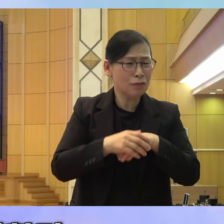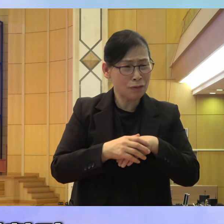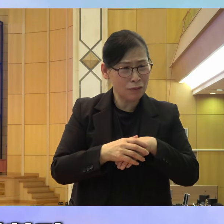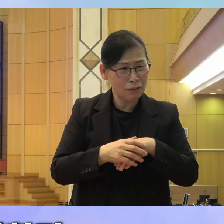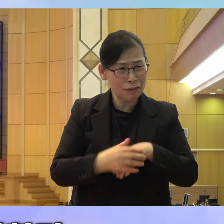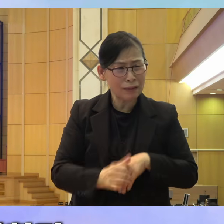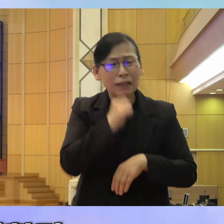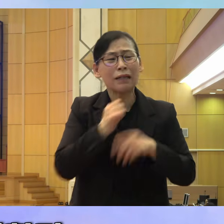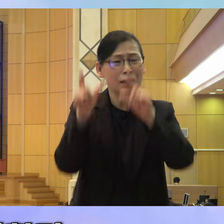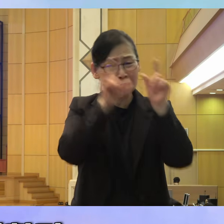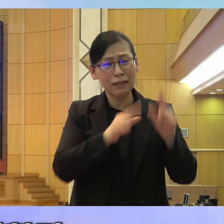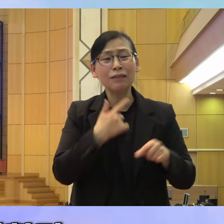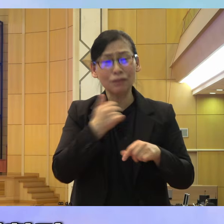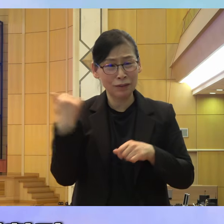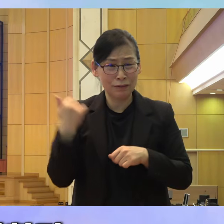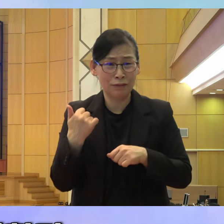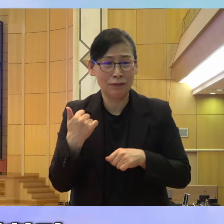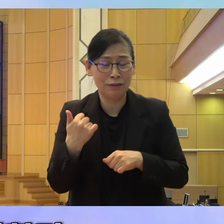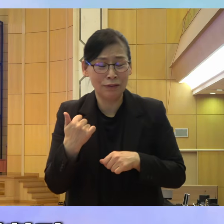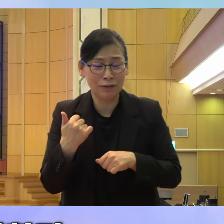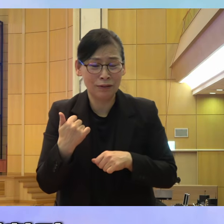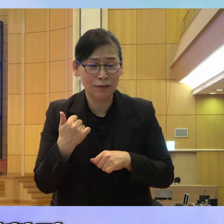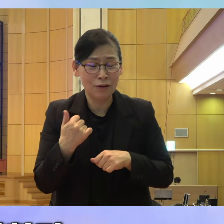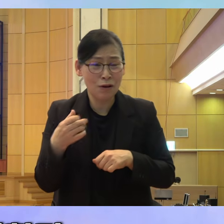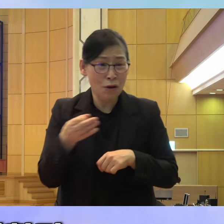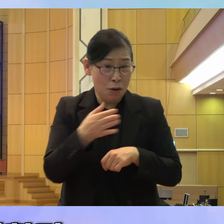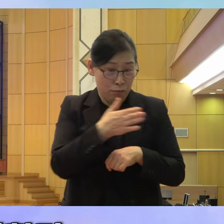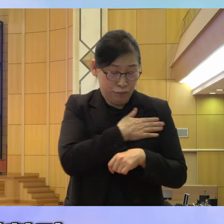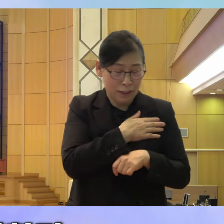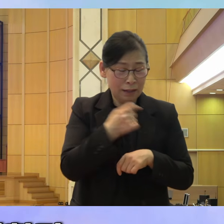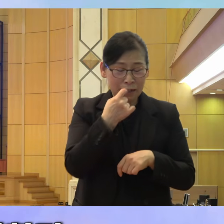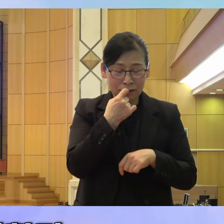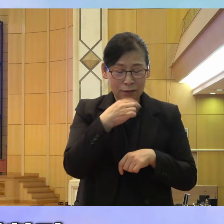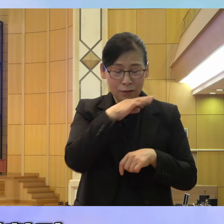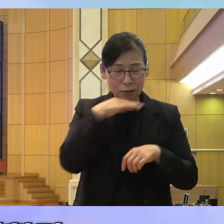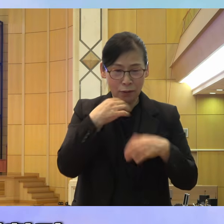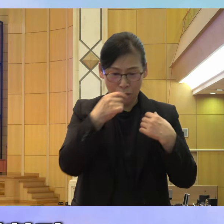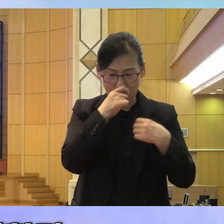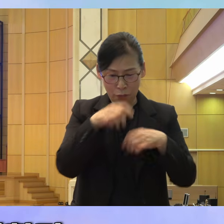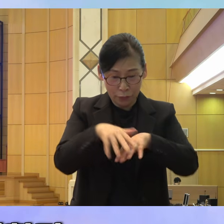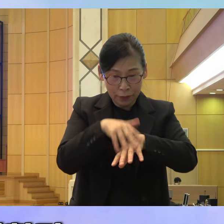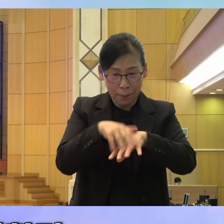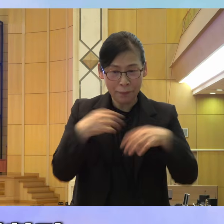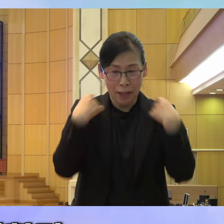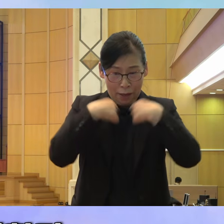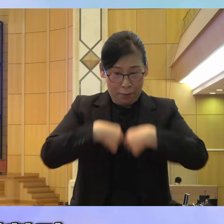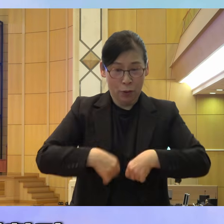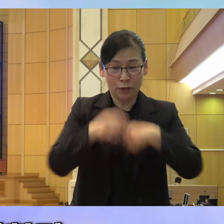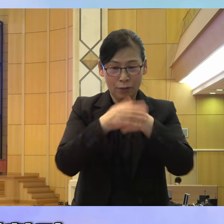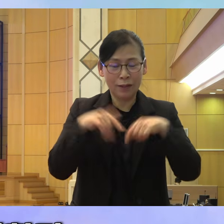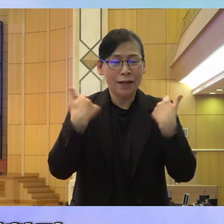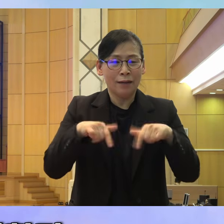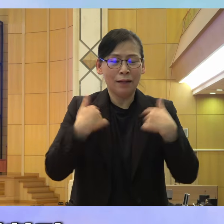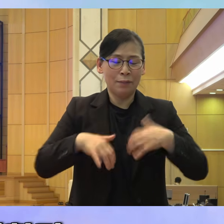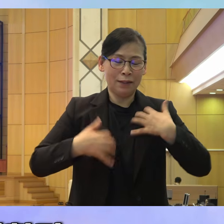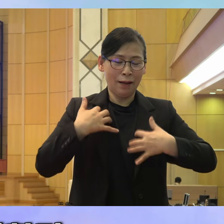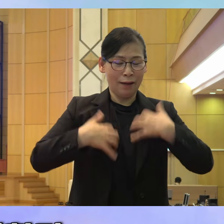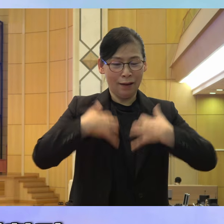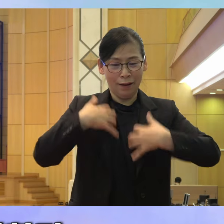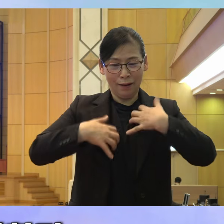그렇게 살아왔었어요. 부자가 있어 자색 옷과 고운 베옷을 입고